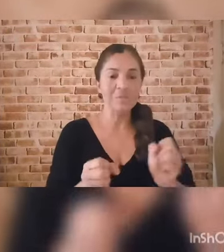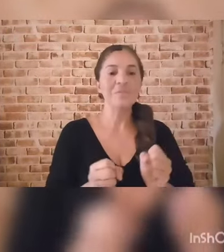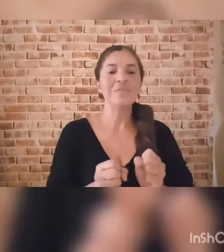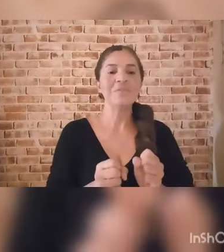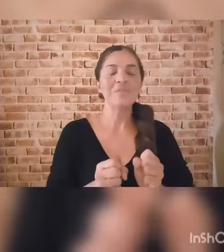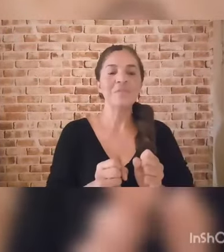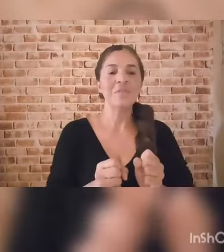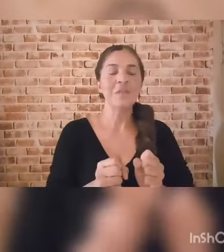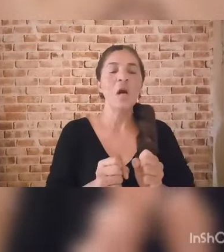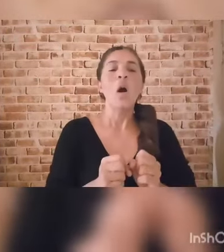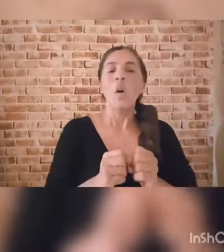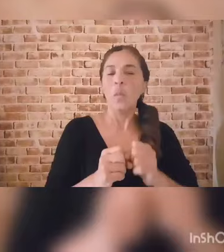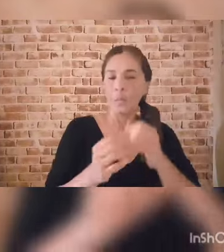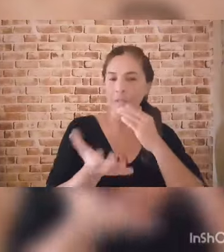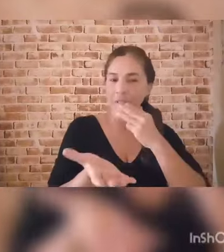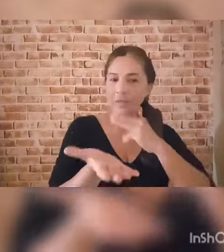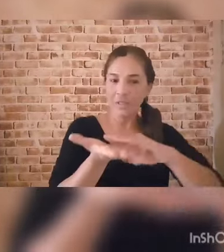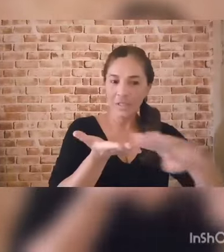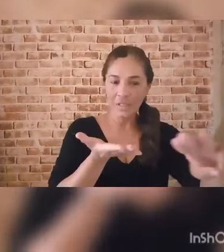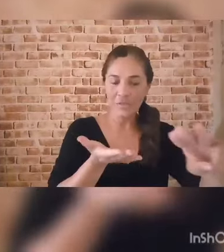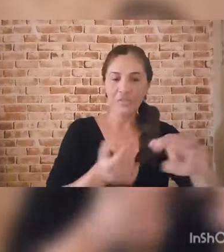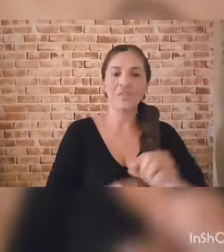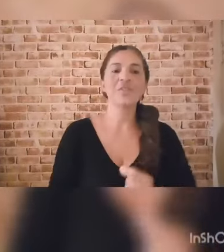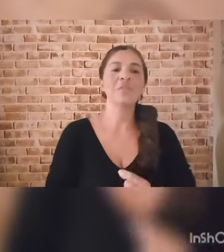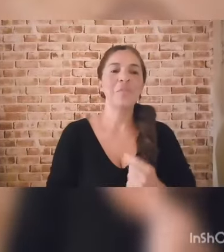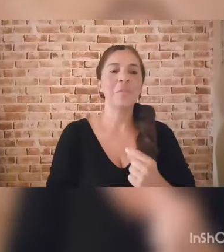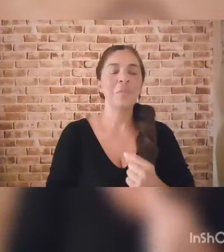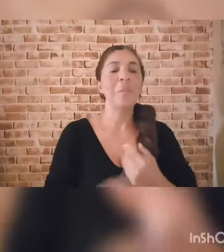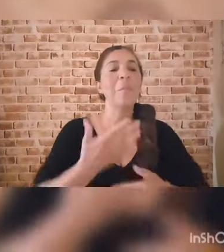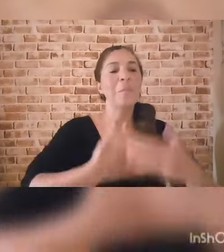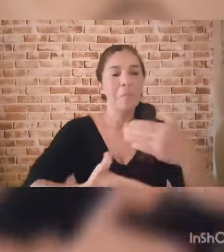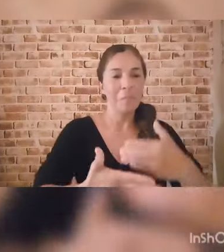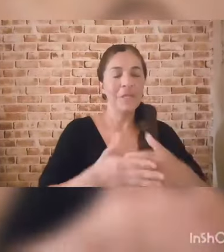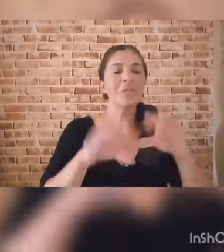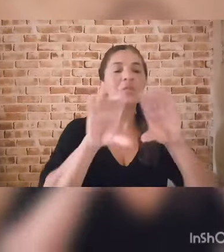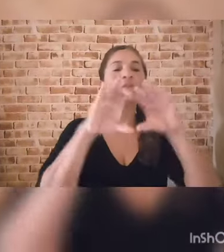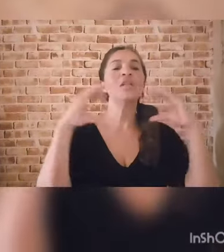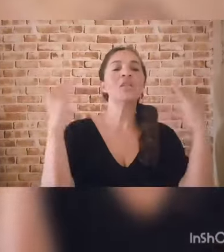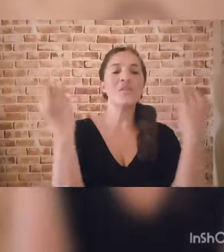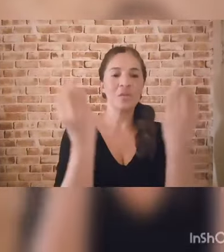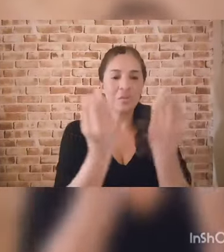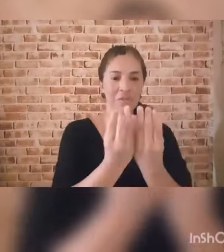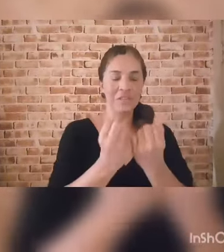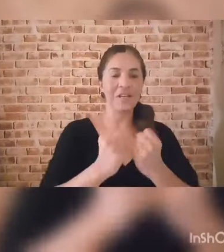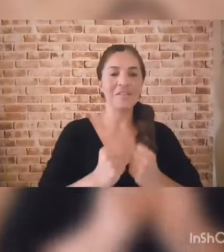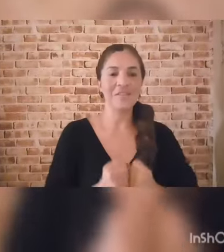um pequeno recadinho para toda a nossa comunidade.